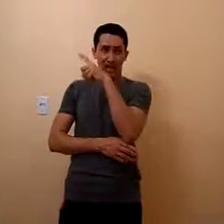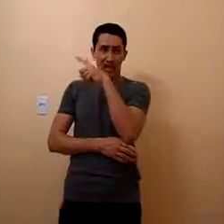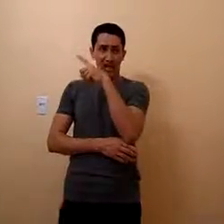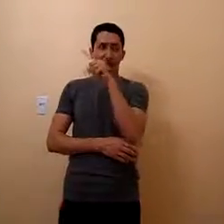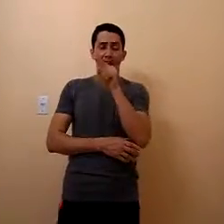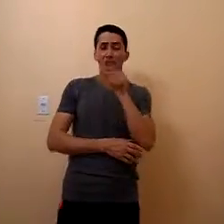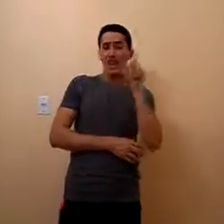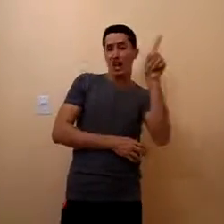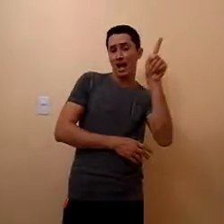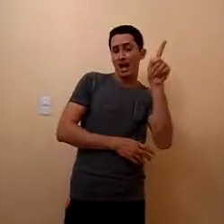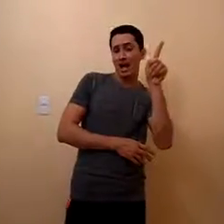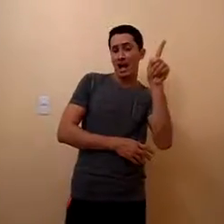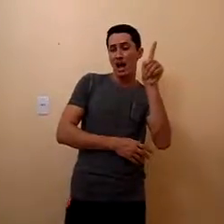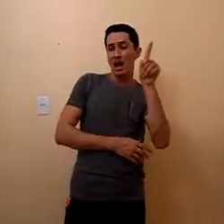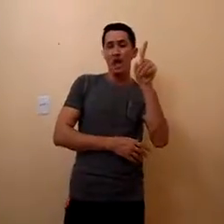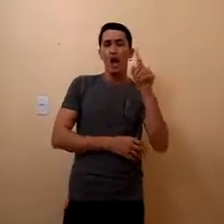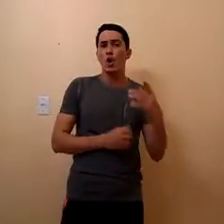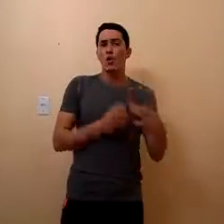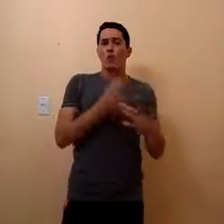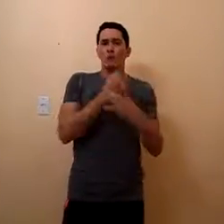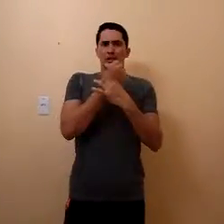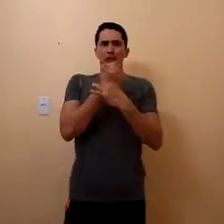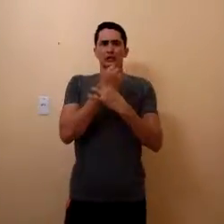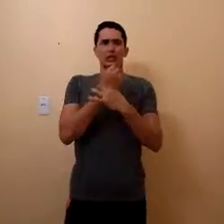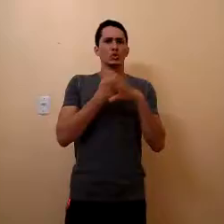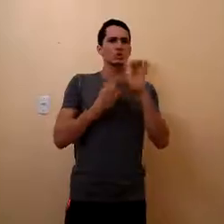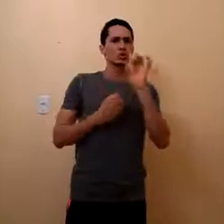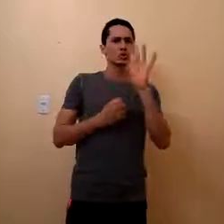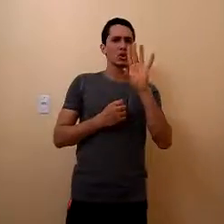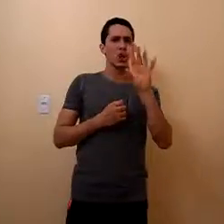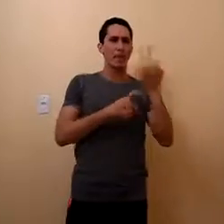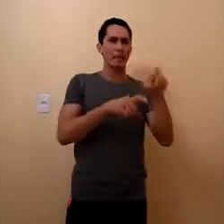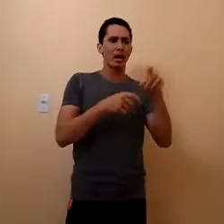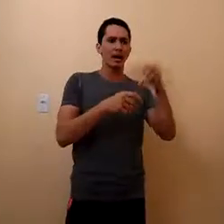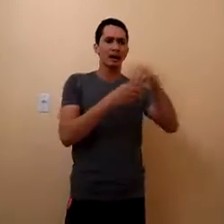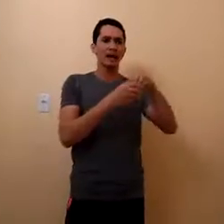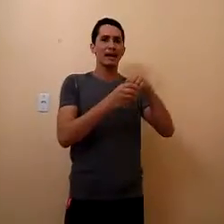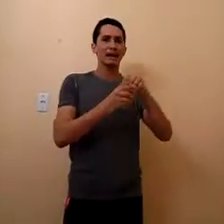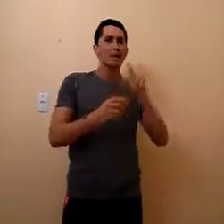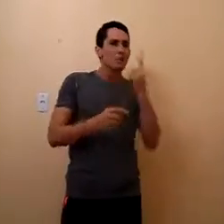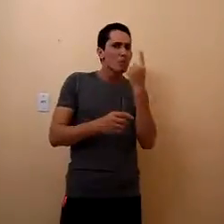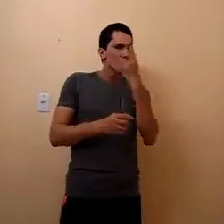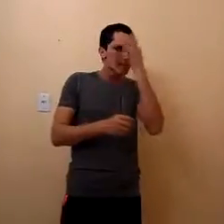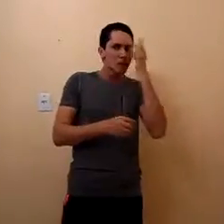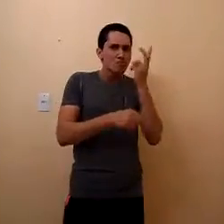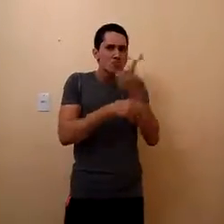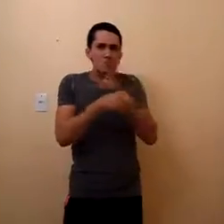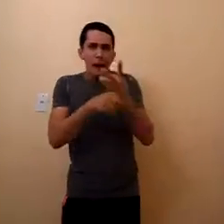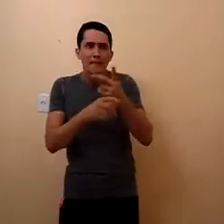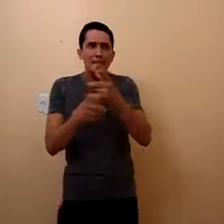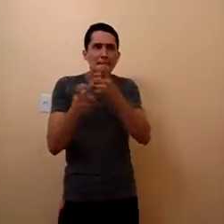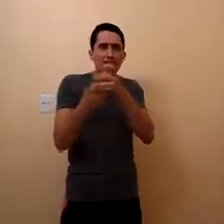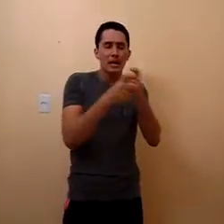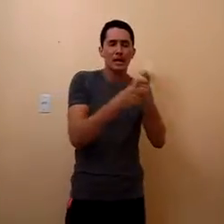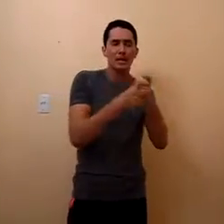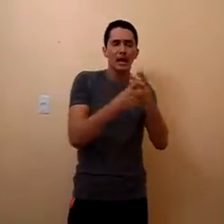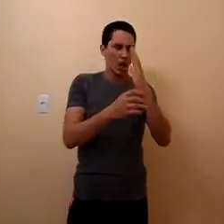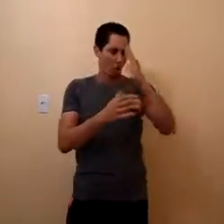Taquaraçu, garantindo segurança para ele, deixar ele sozinho numa fazenda e foi alguém tentar matar ele lá. A partir daí ele perdeu a confiança. E como eu